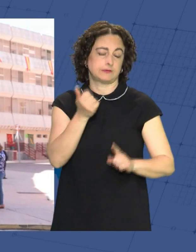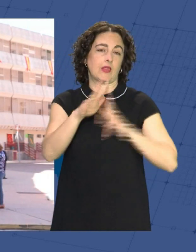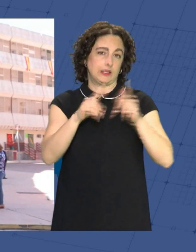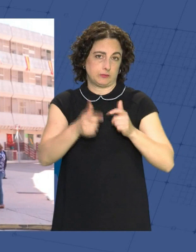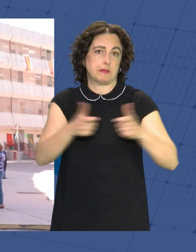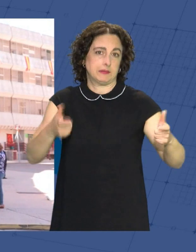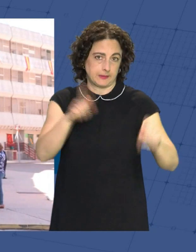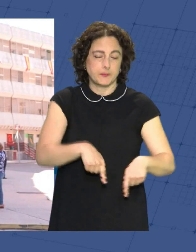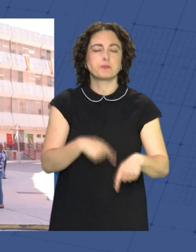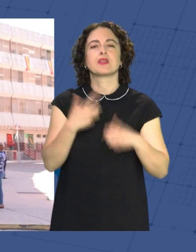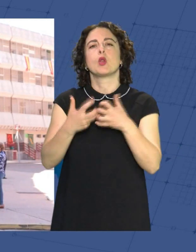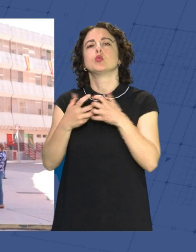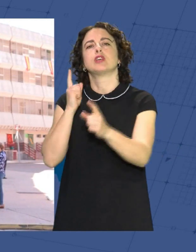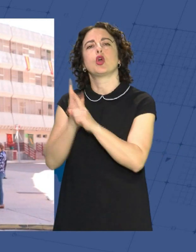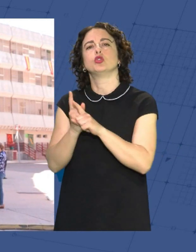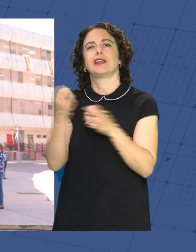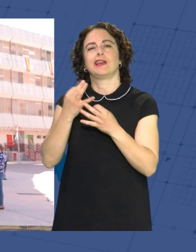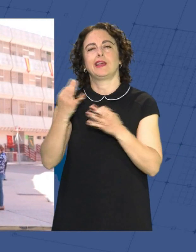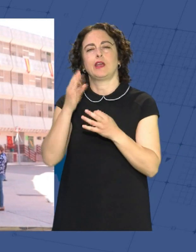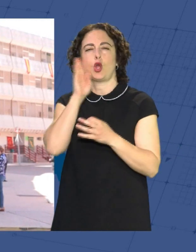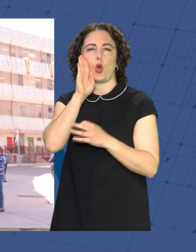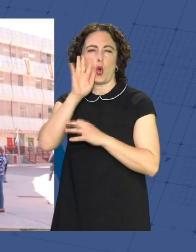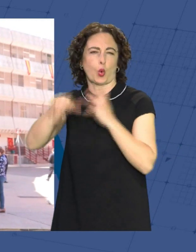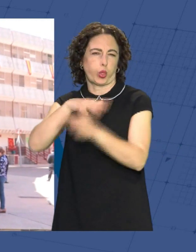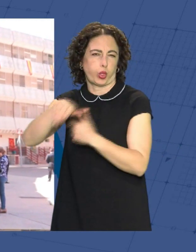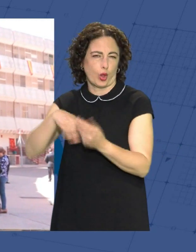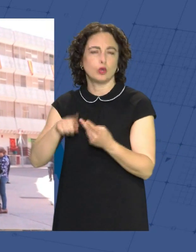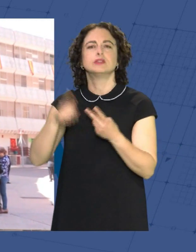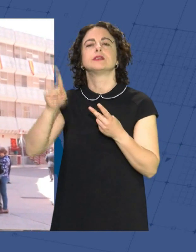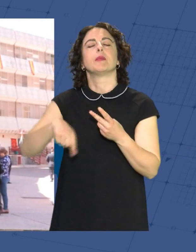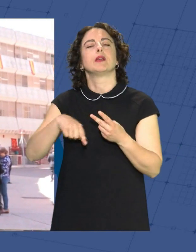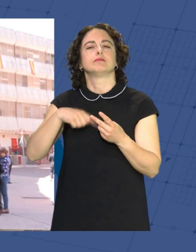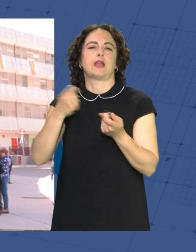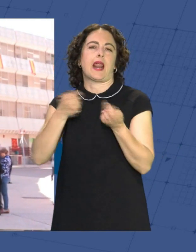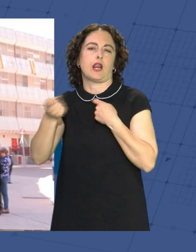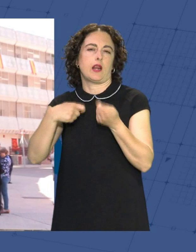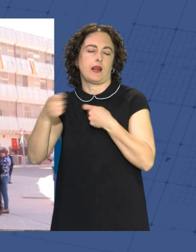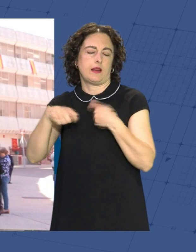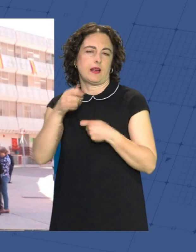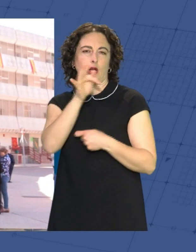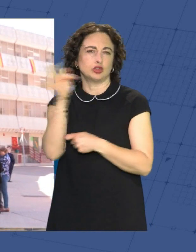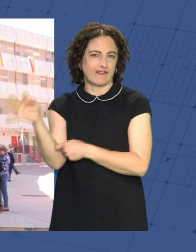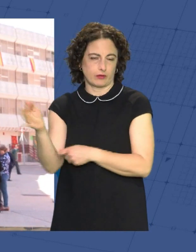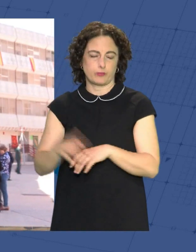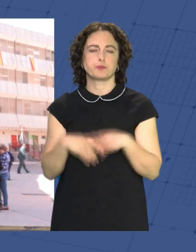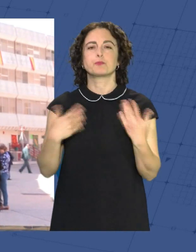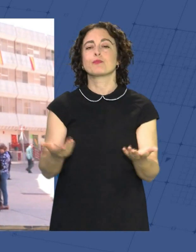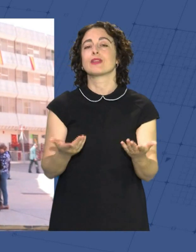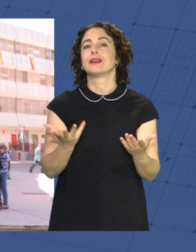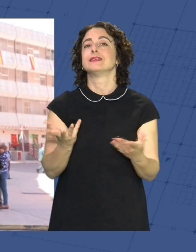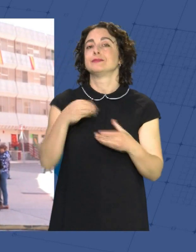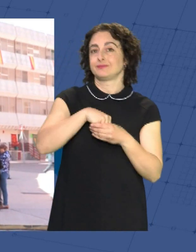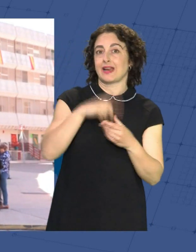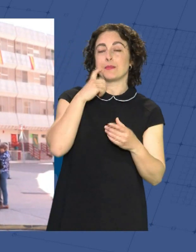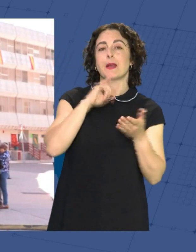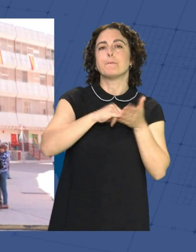también la lucha, como no, contra la corrupción y contra el narcotráfico. En ese sentido, la inclusión de Almería dentro